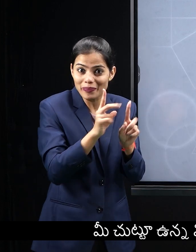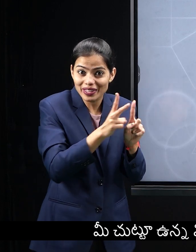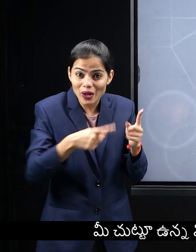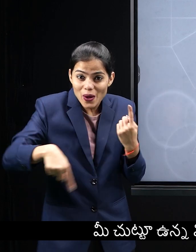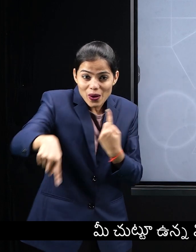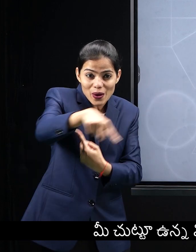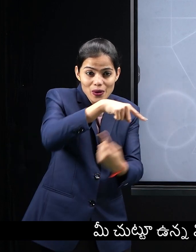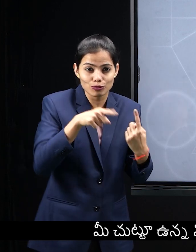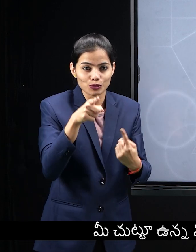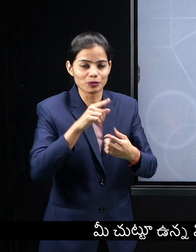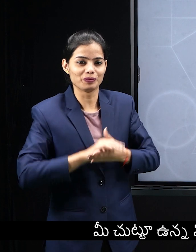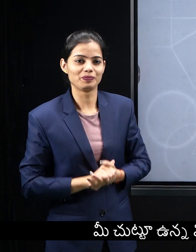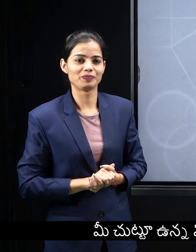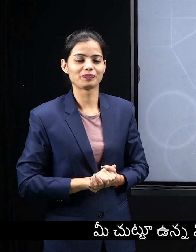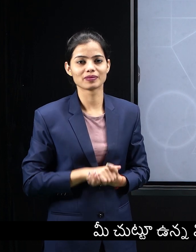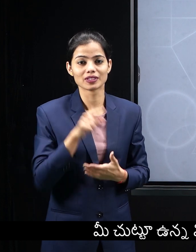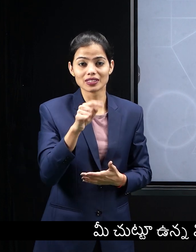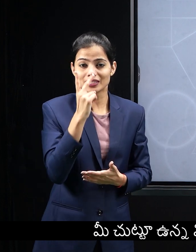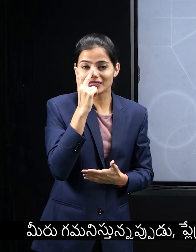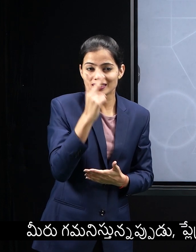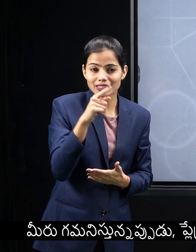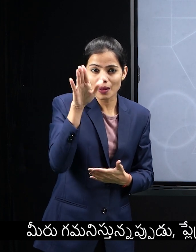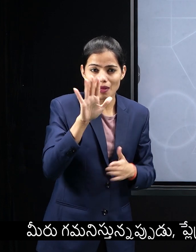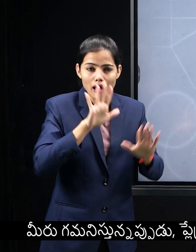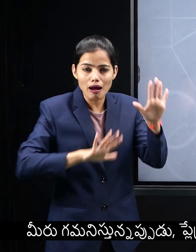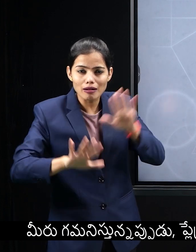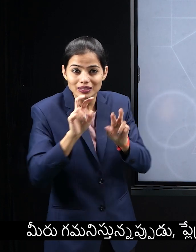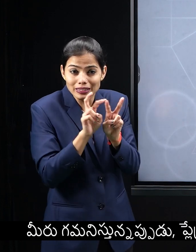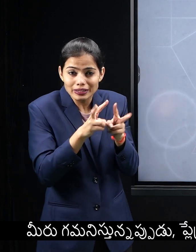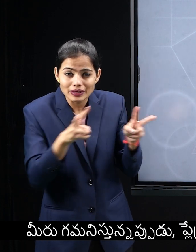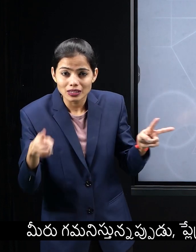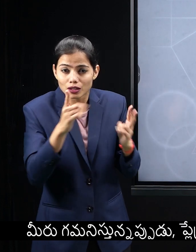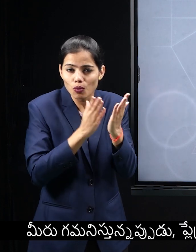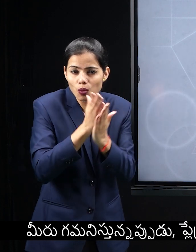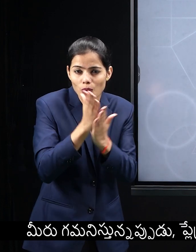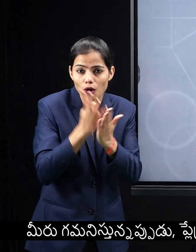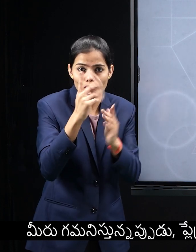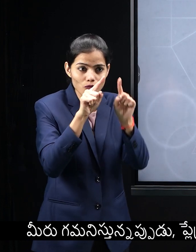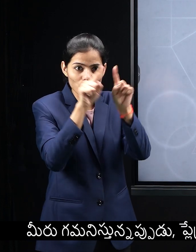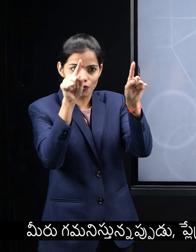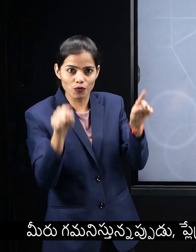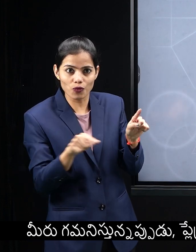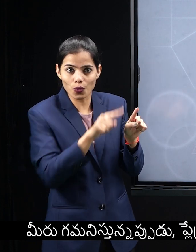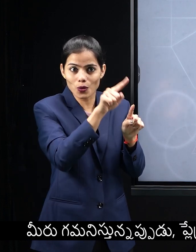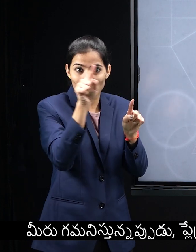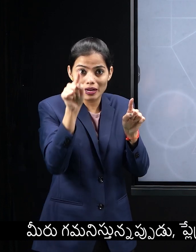వివిధ ఆకృతులను మీరు గమనించవచ్చు. మీరు గమనిస్తున్నప్పుడు ప్లేగ్రౌండ్ స్లైడ్, పిక్చర్ ఫ్రేమ్